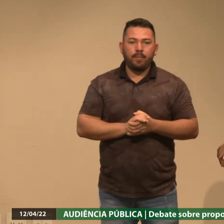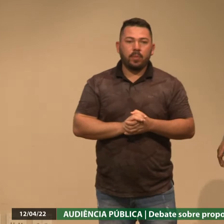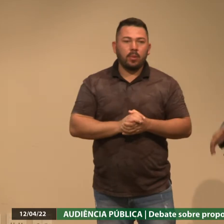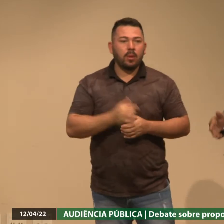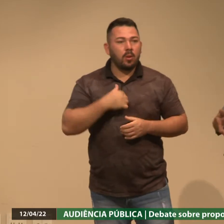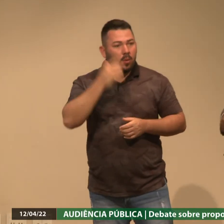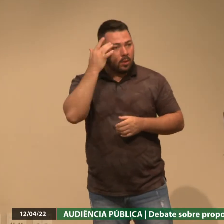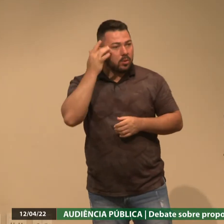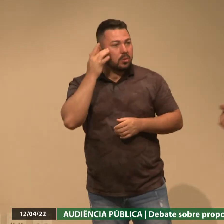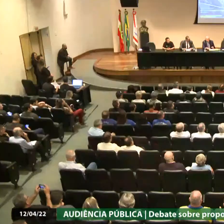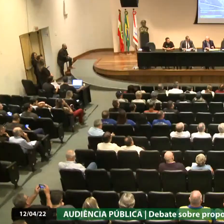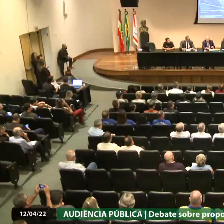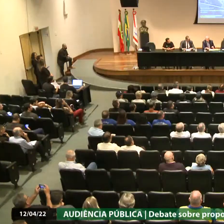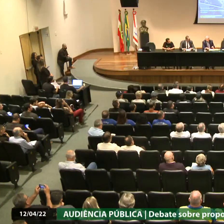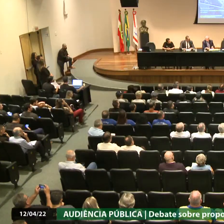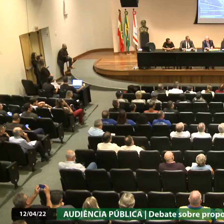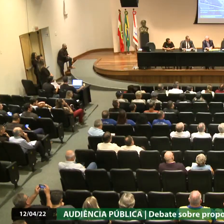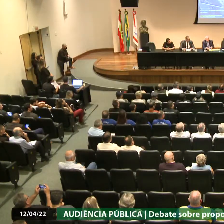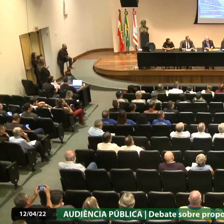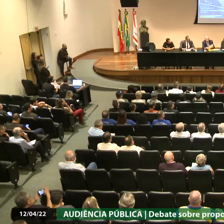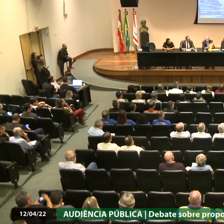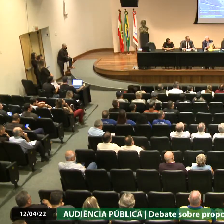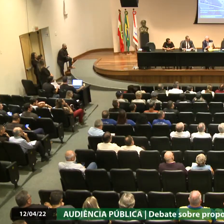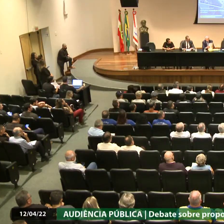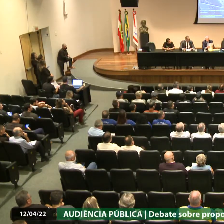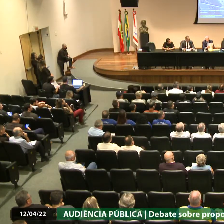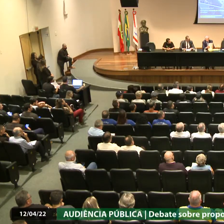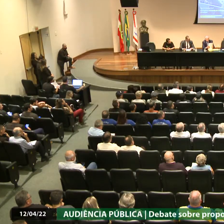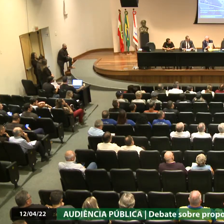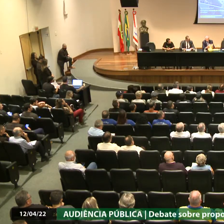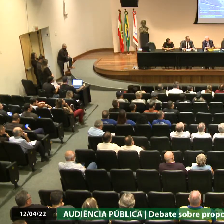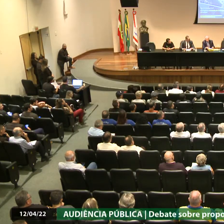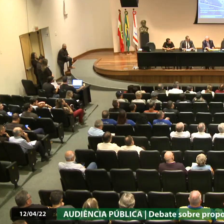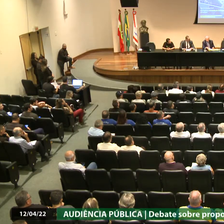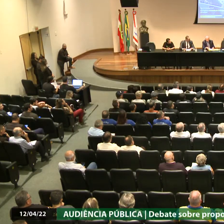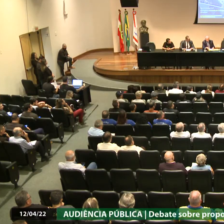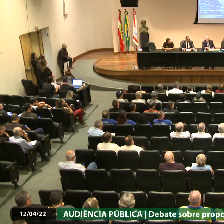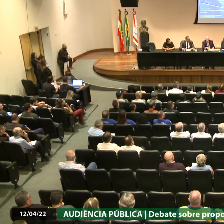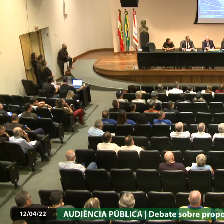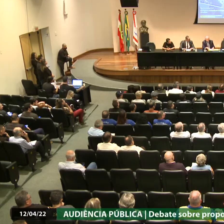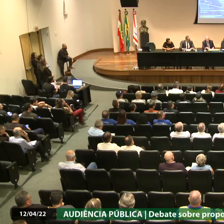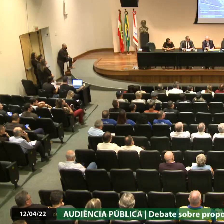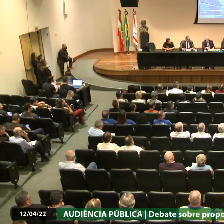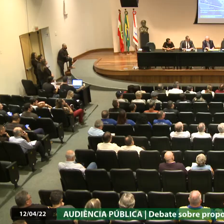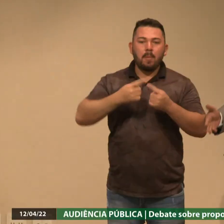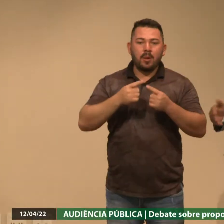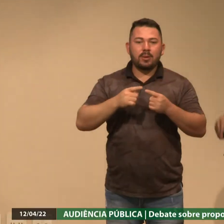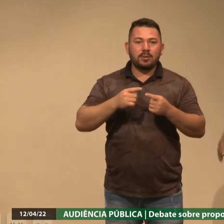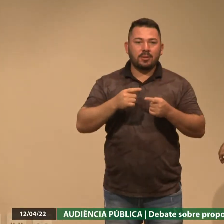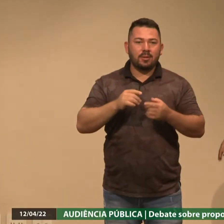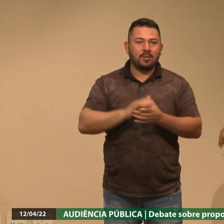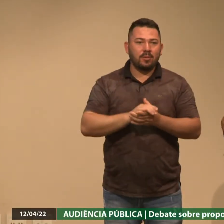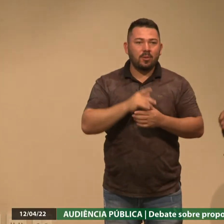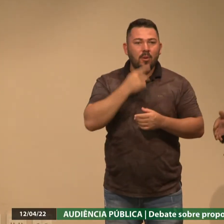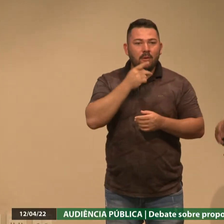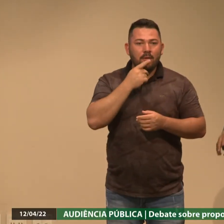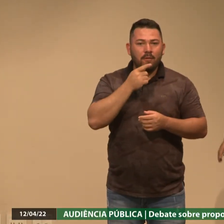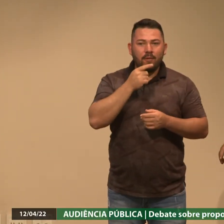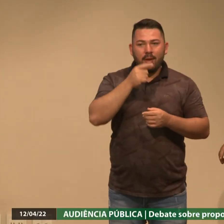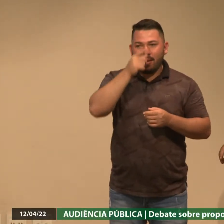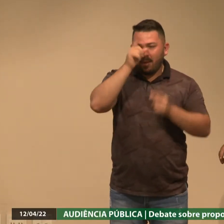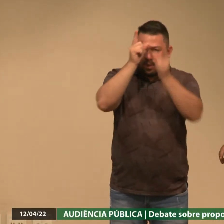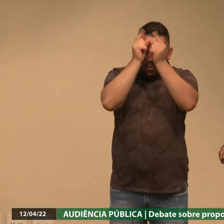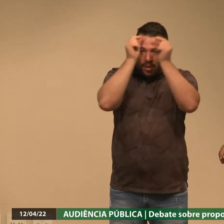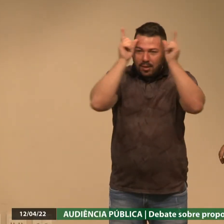não tô falando aliás eu falasse em alemão com alguém que eu seria entendidos mas eu não tô falando em grego então né todo mundo